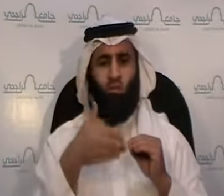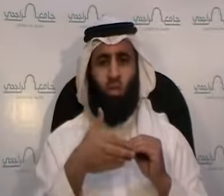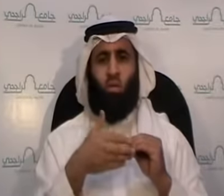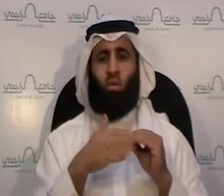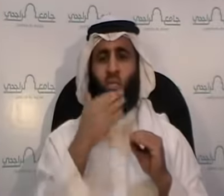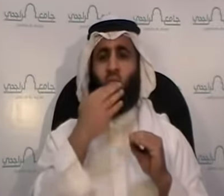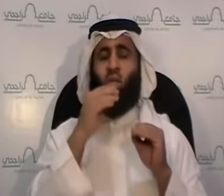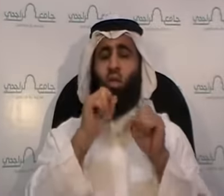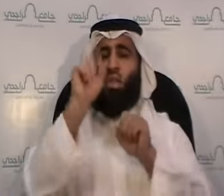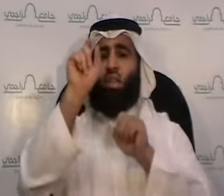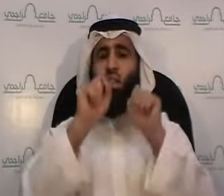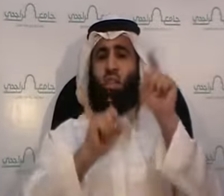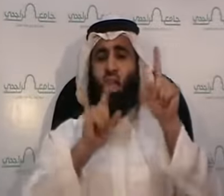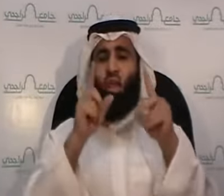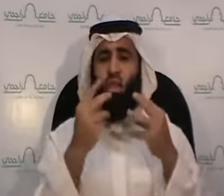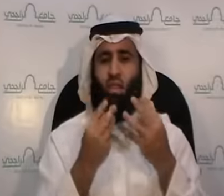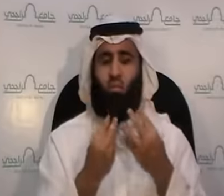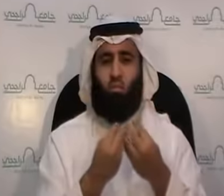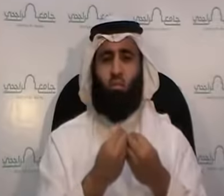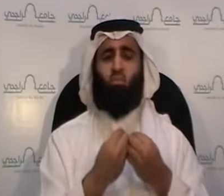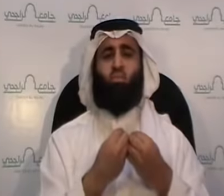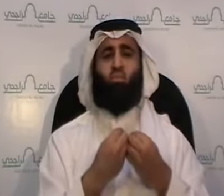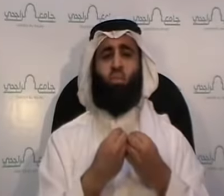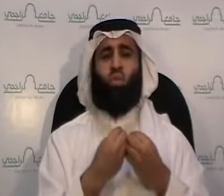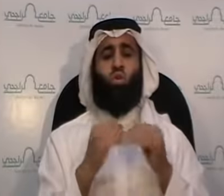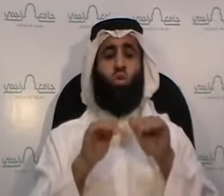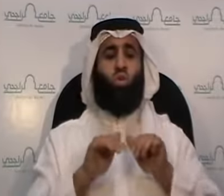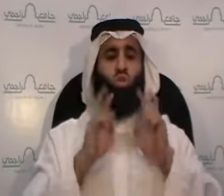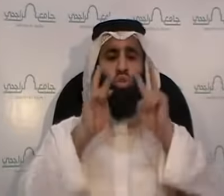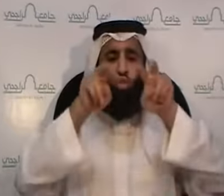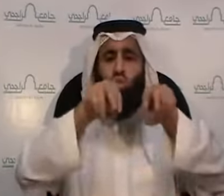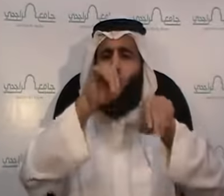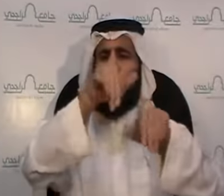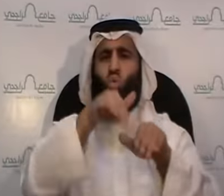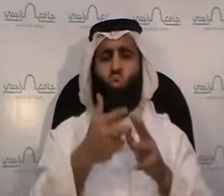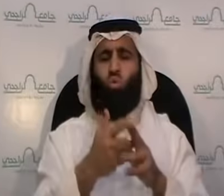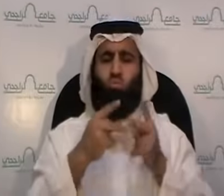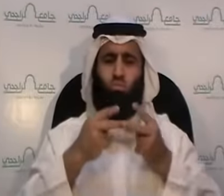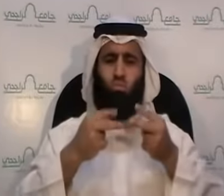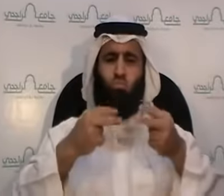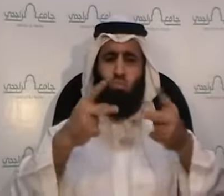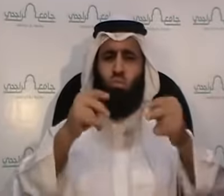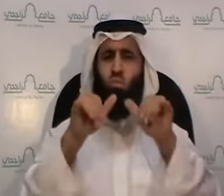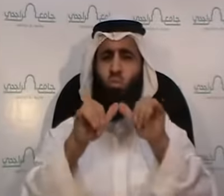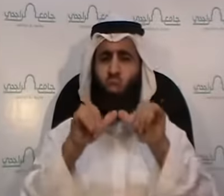الشبكة العنكبوتية وما تحويه من مواقع ومنتديات،